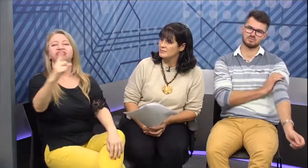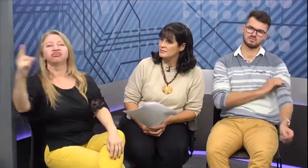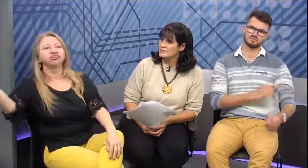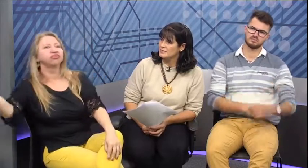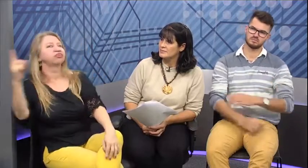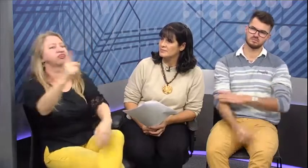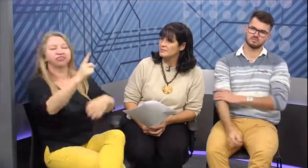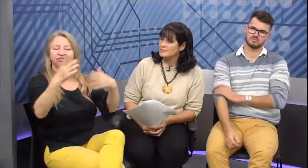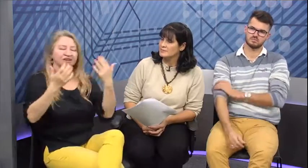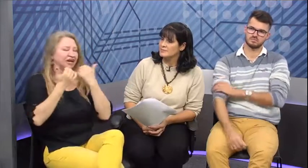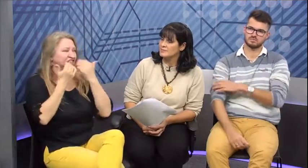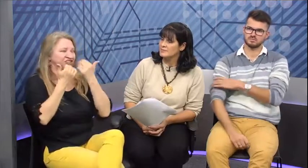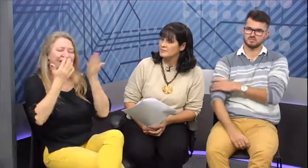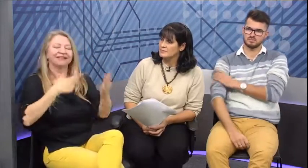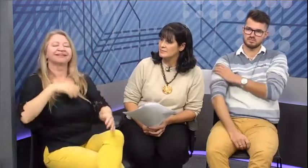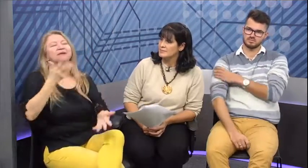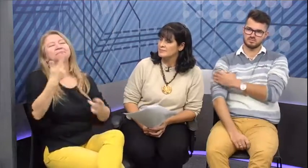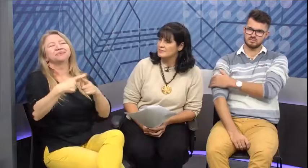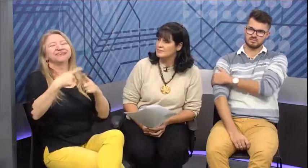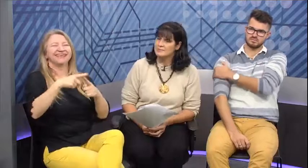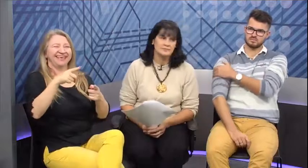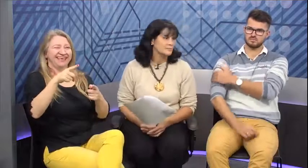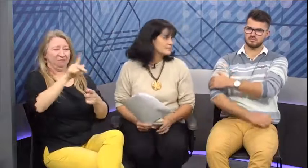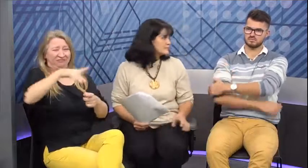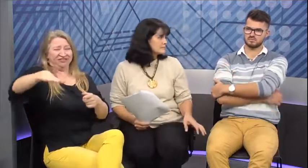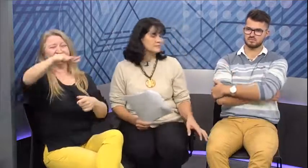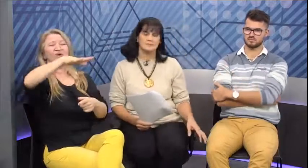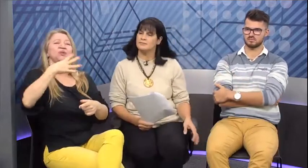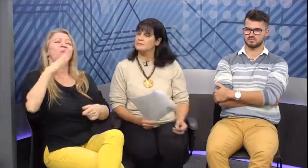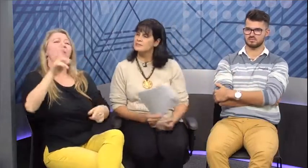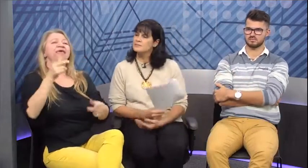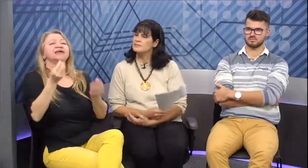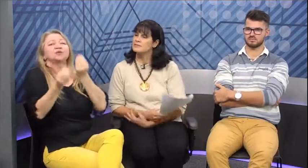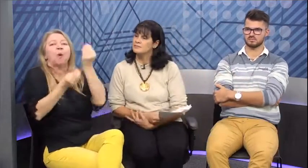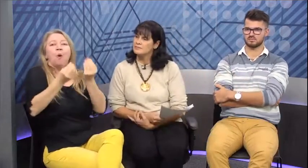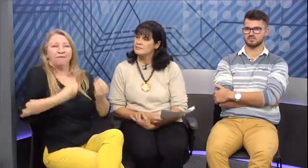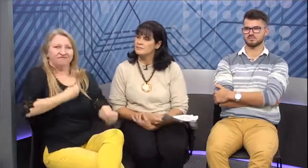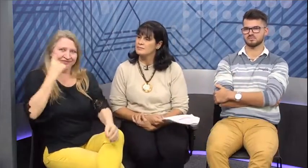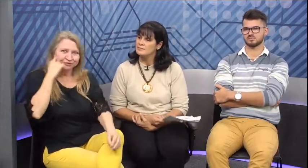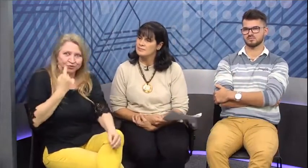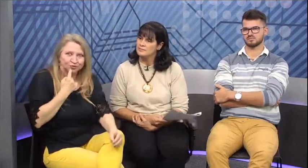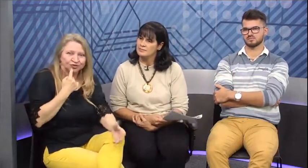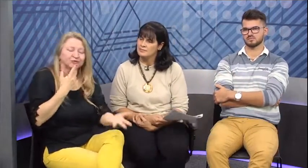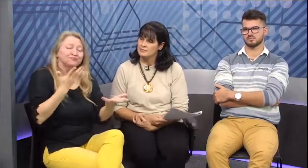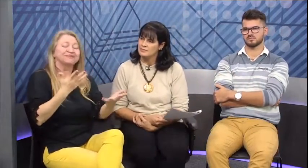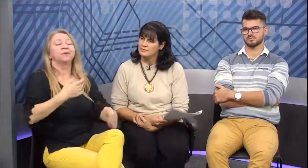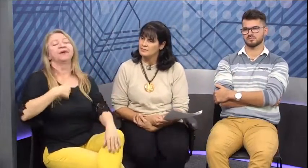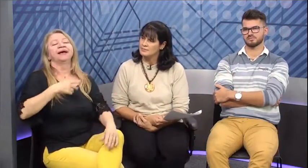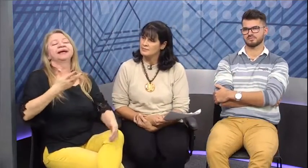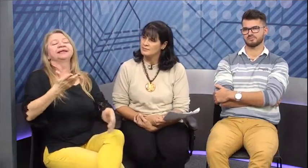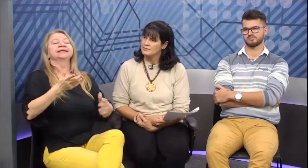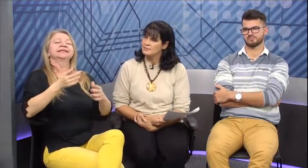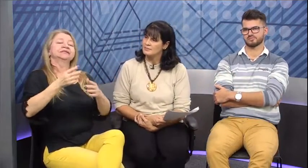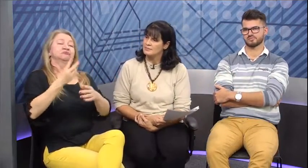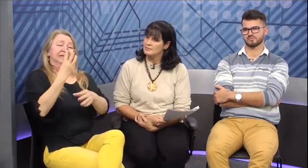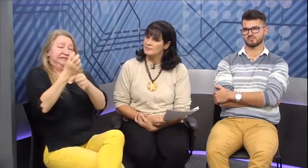para que eu pudesse acompanhar, mas foi muito difícil, né, nessa escola, porque não sabiam, né, não entendiam como que é a vida de um